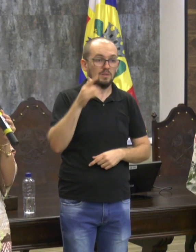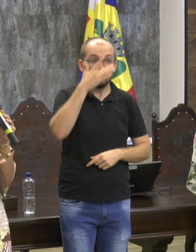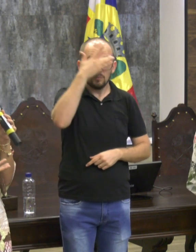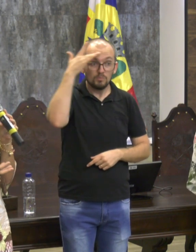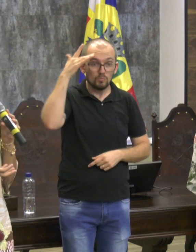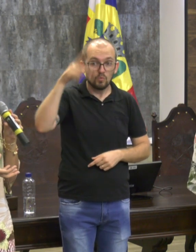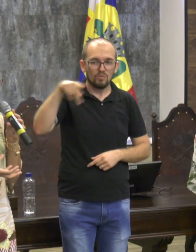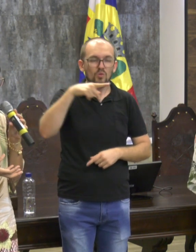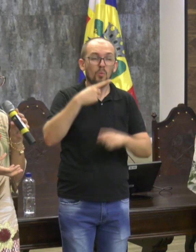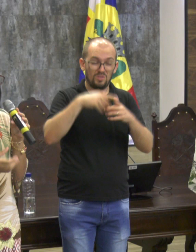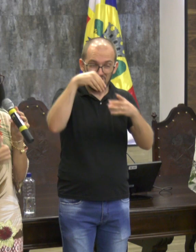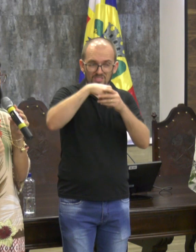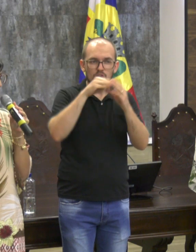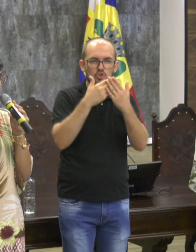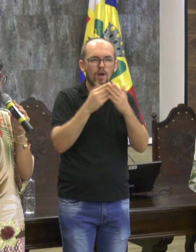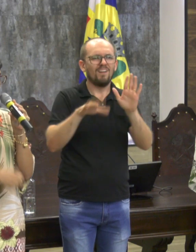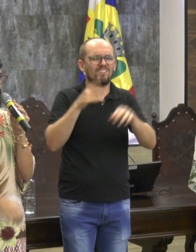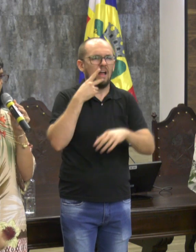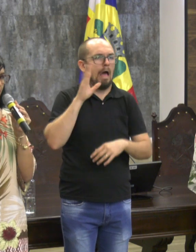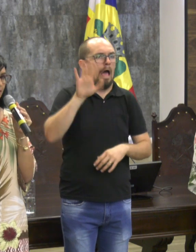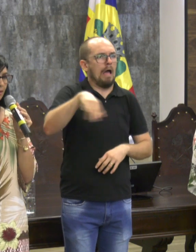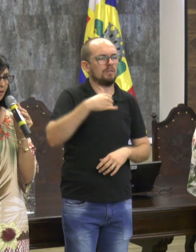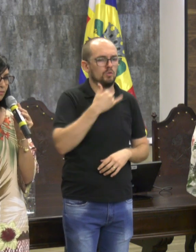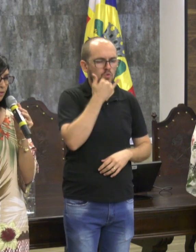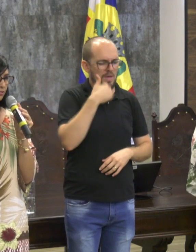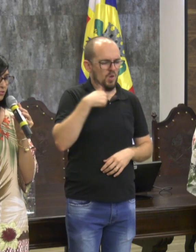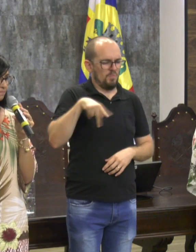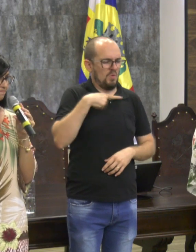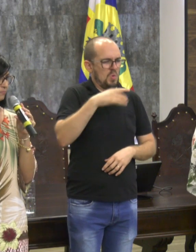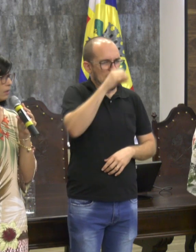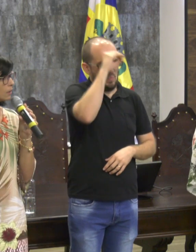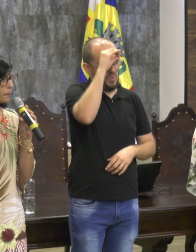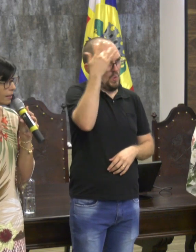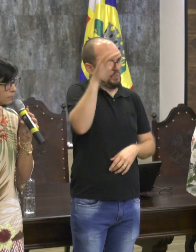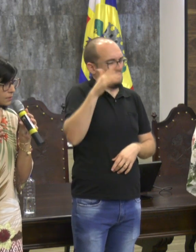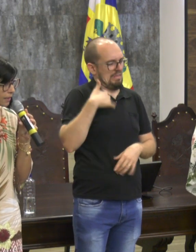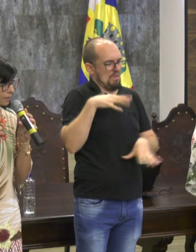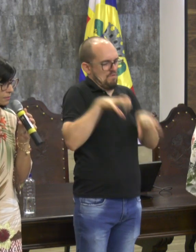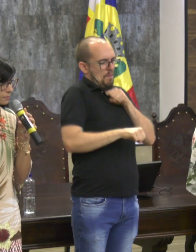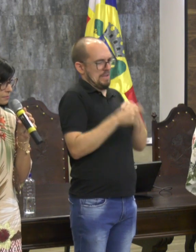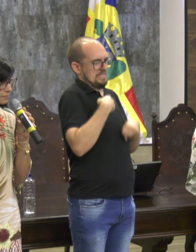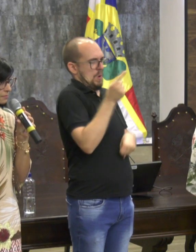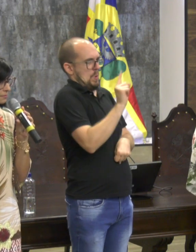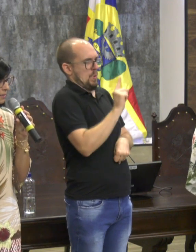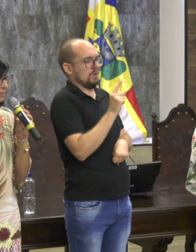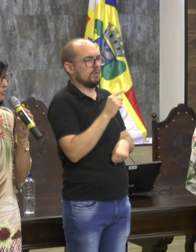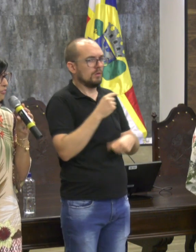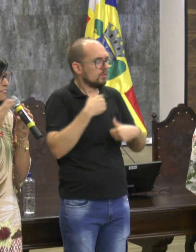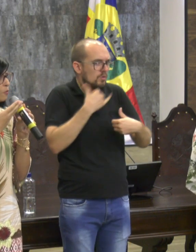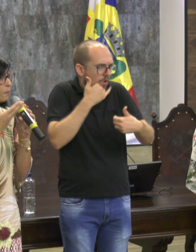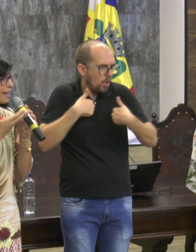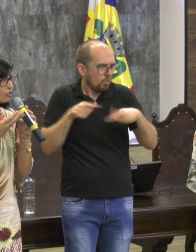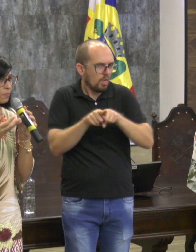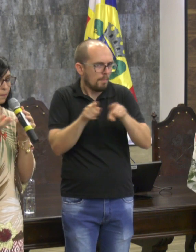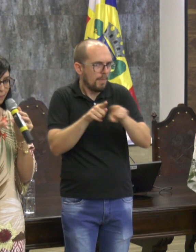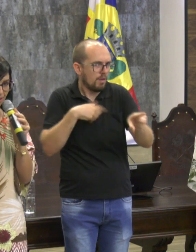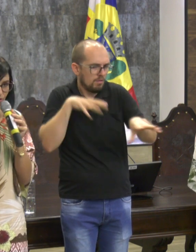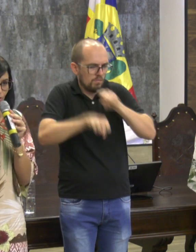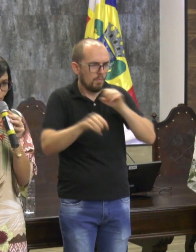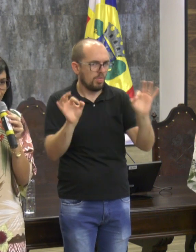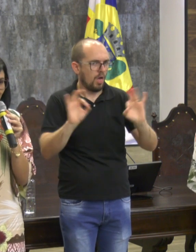pessoas elas dizem assim, eu não tenho formação para trabalhar com isso. Eu também não tenho. Dificilmente